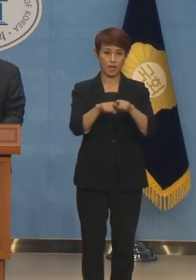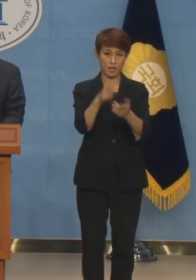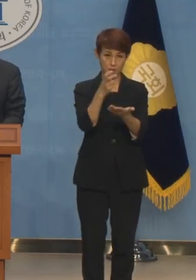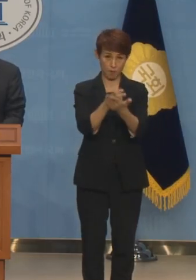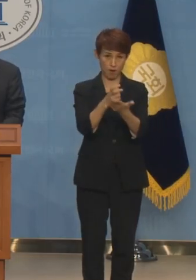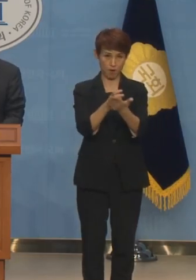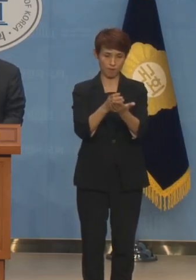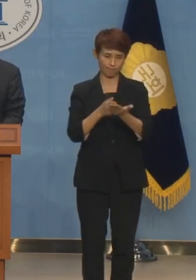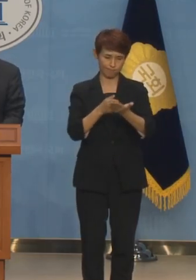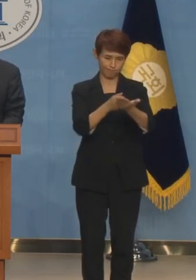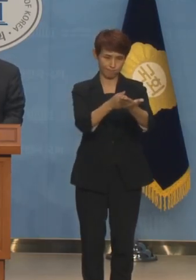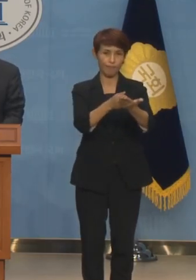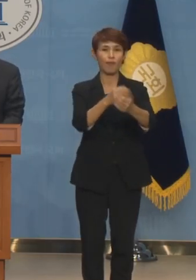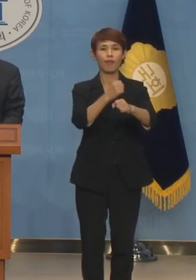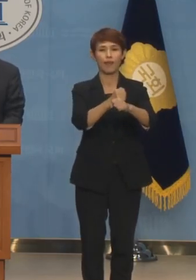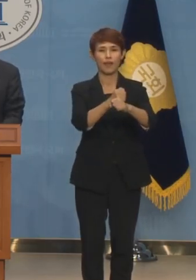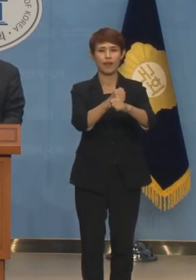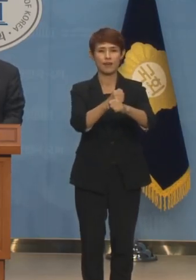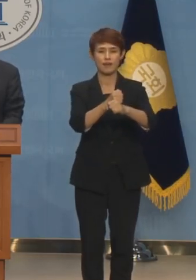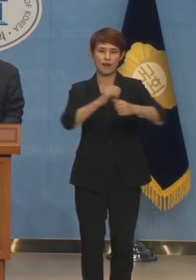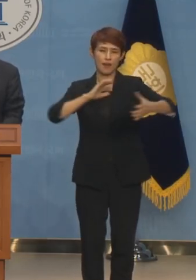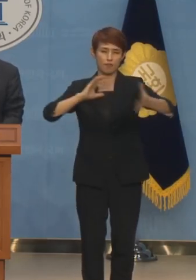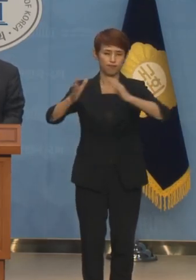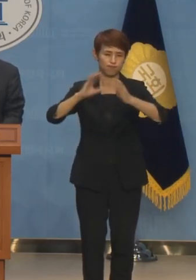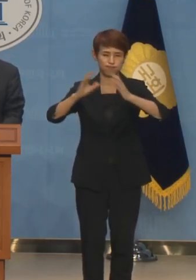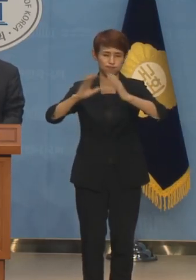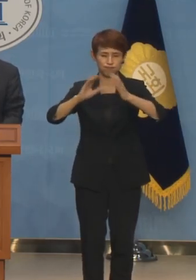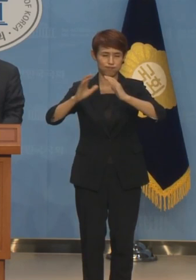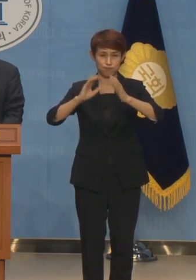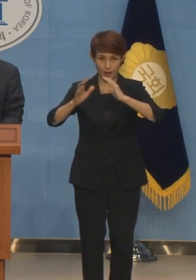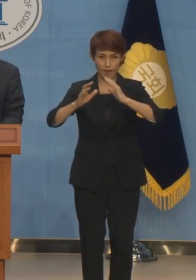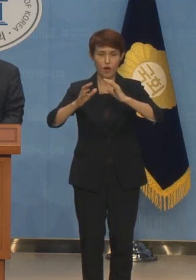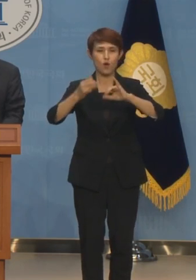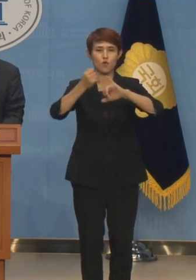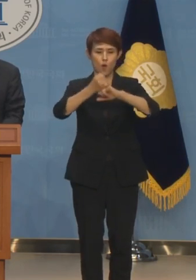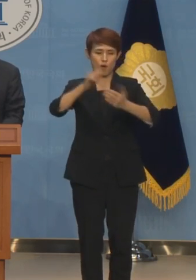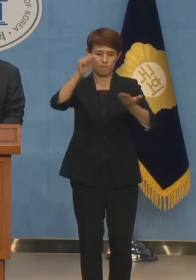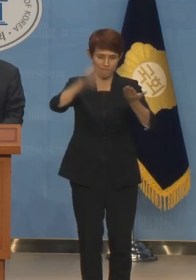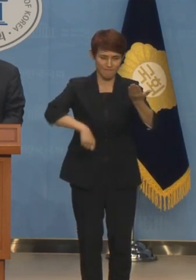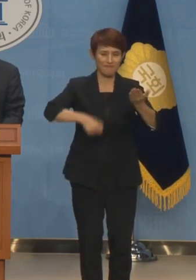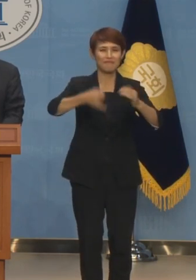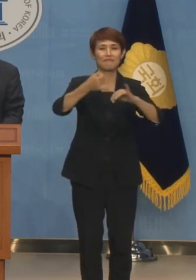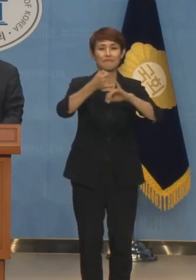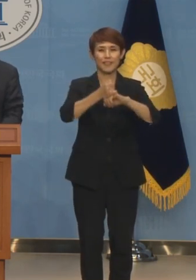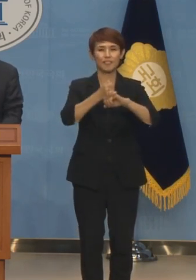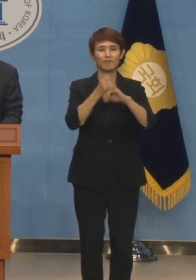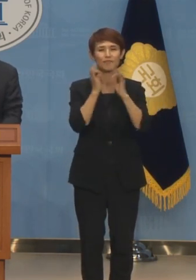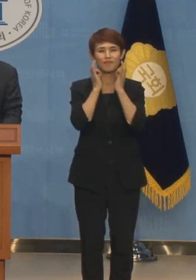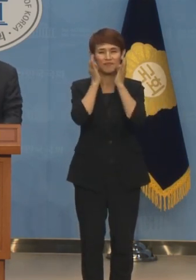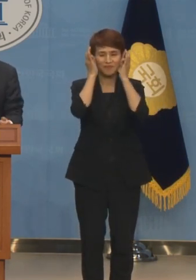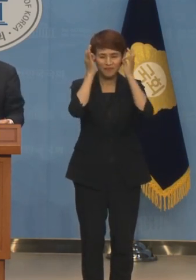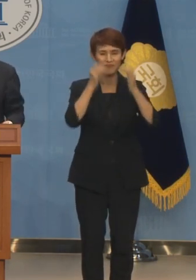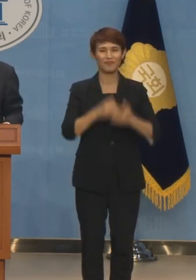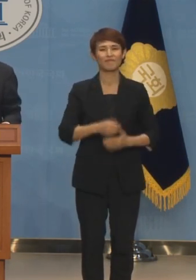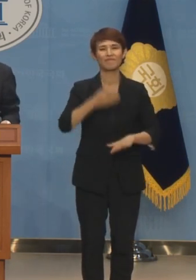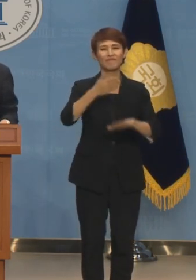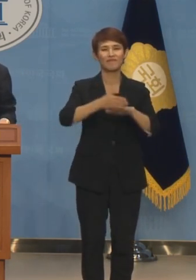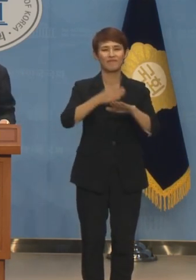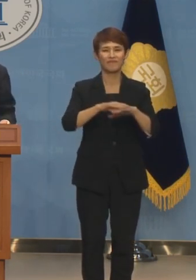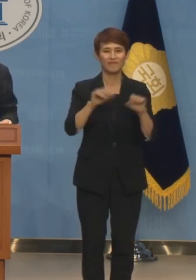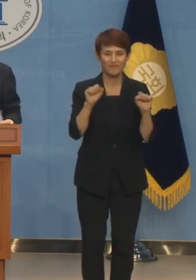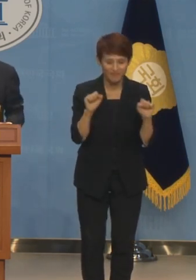법안을 조속히 발의하고 치열하게 토론하여 꼭 통과시킬 수 있도록 최선을 다하겠습니다.